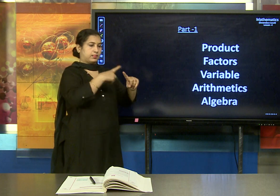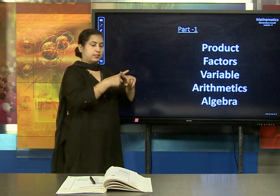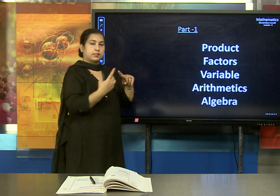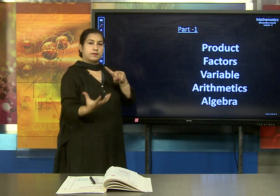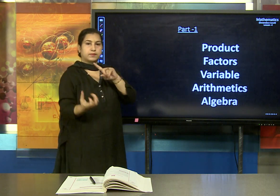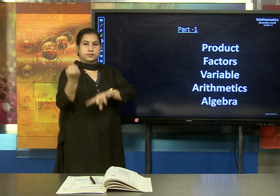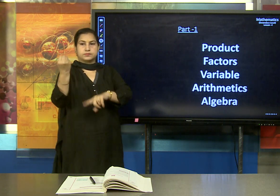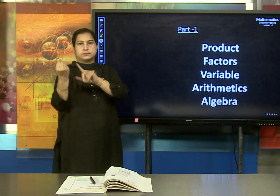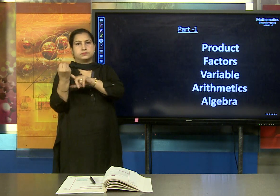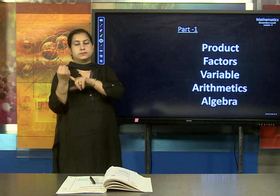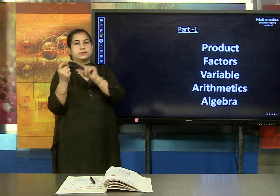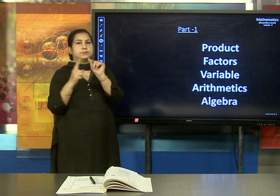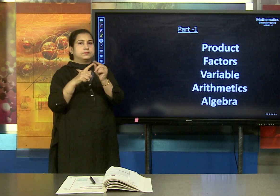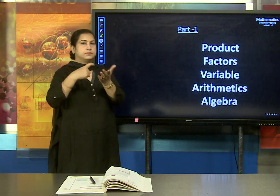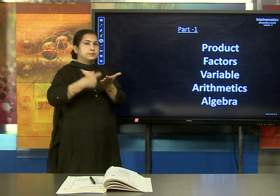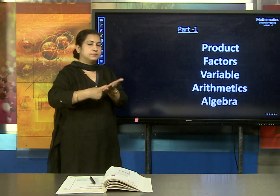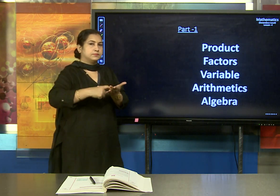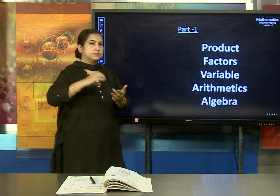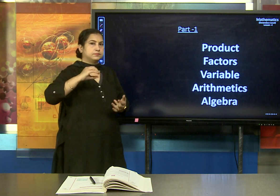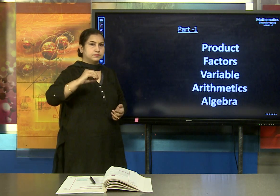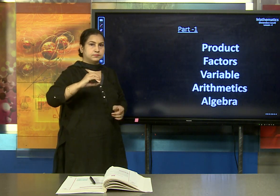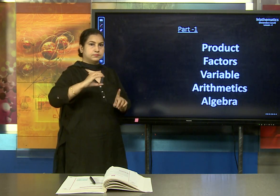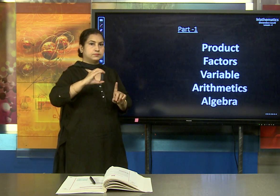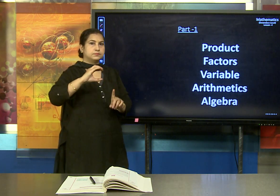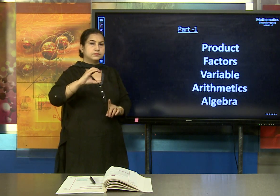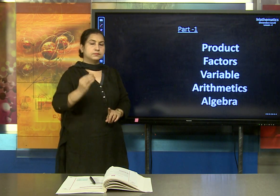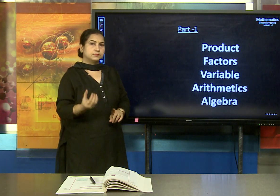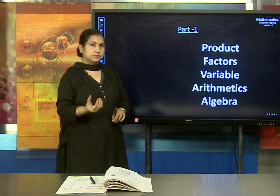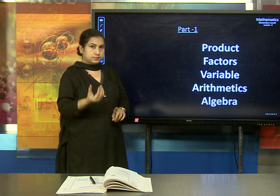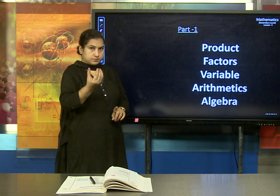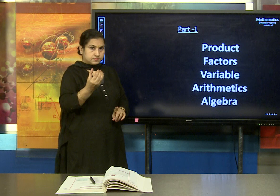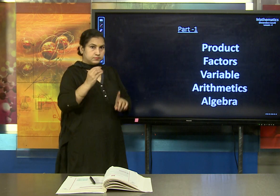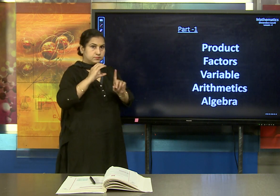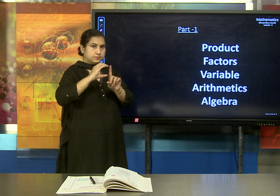कुछ अंकों को गुणा किया तो जो हमें प्राप्त हुआ उसको भी हम प्रोडक्ट कहते हैं।